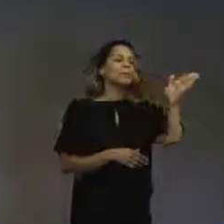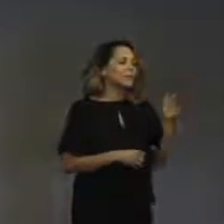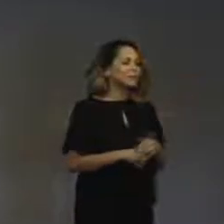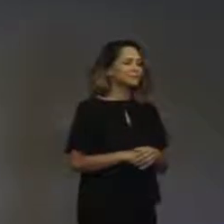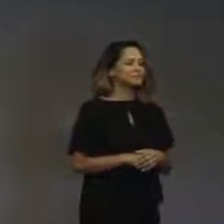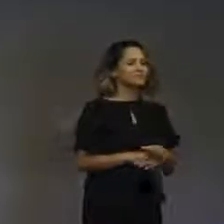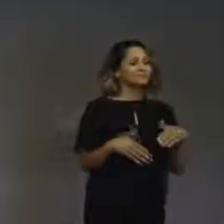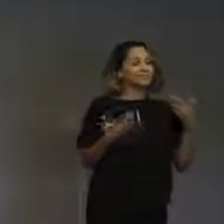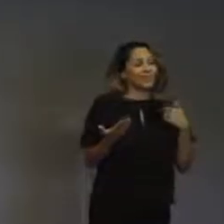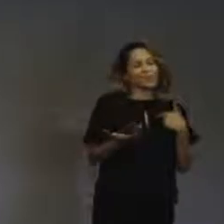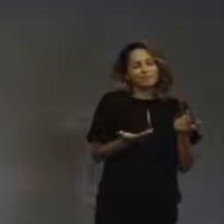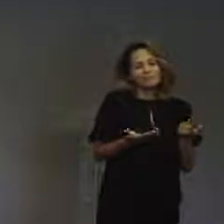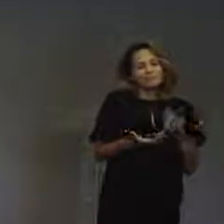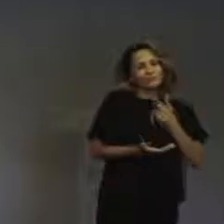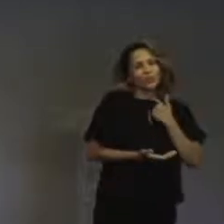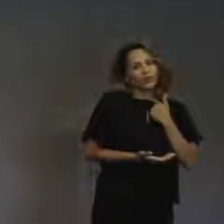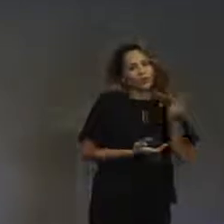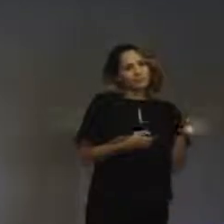jeito.